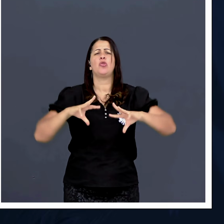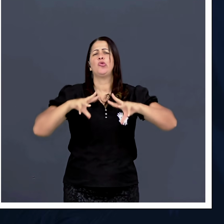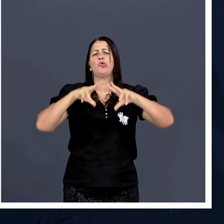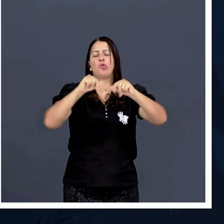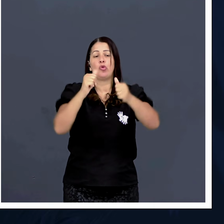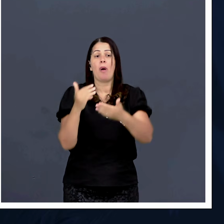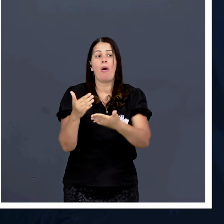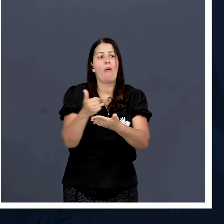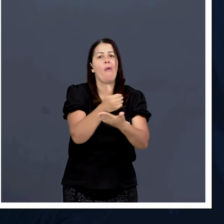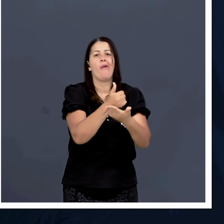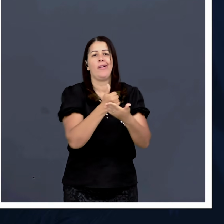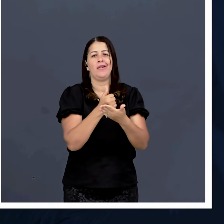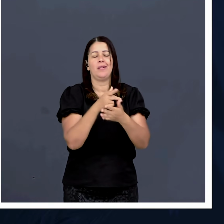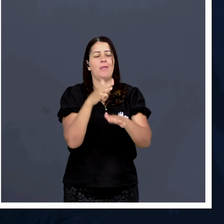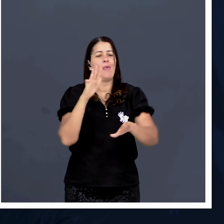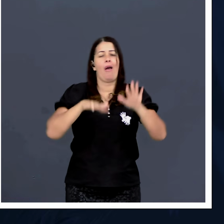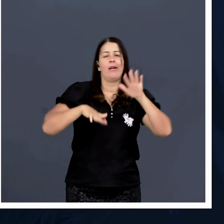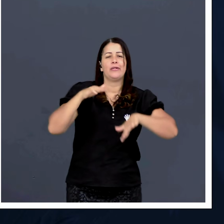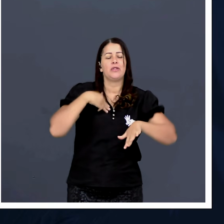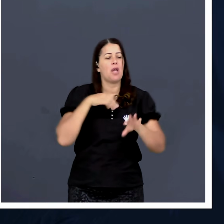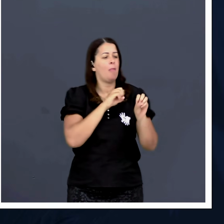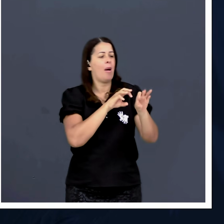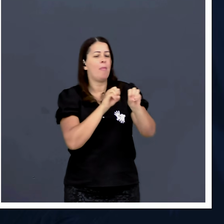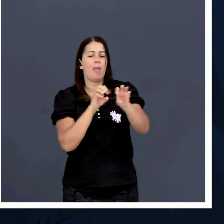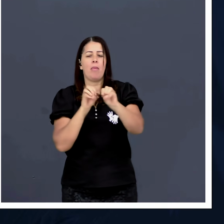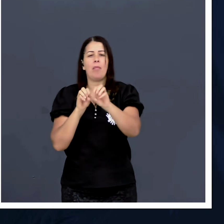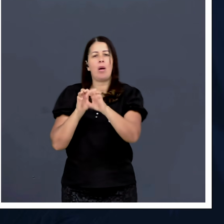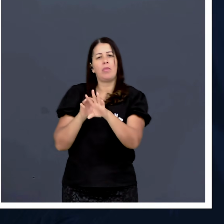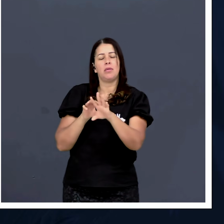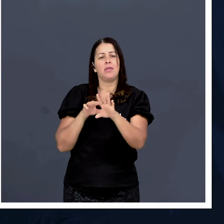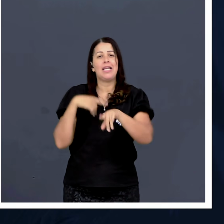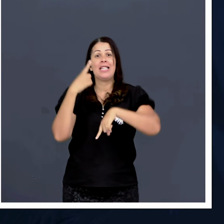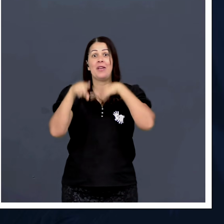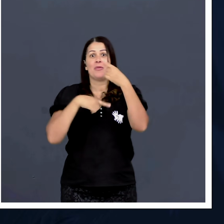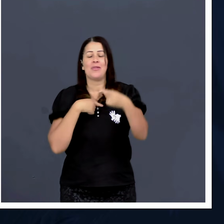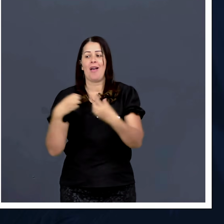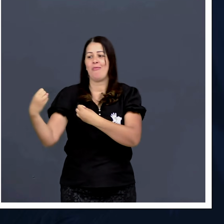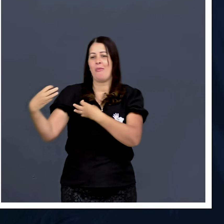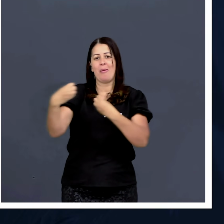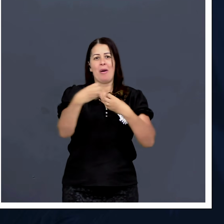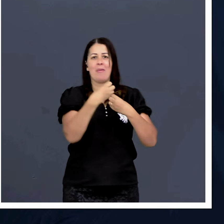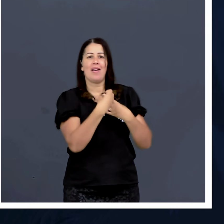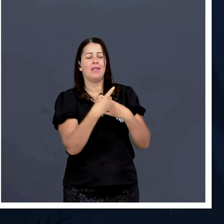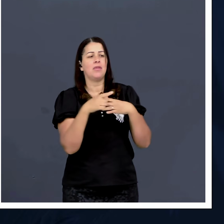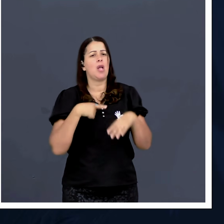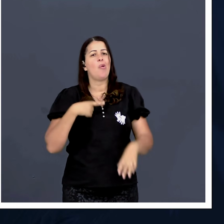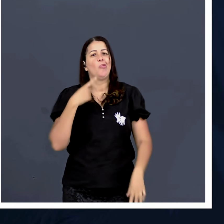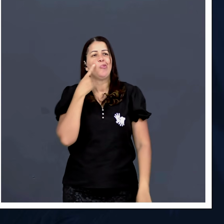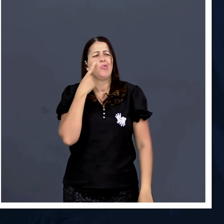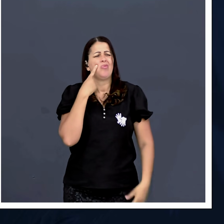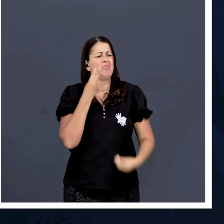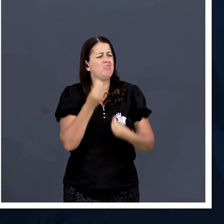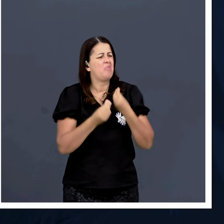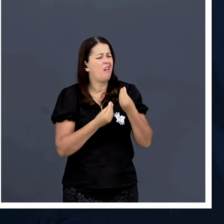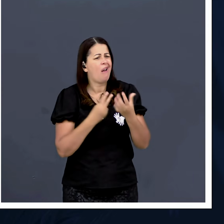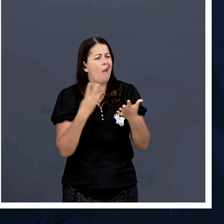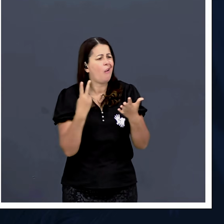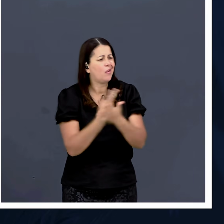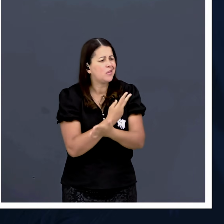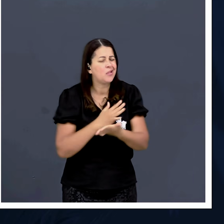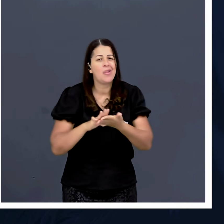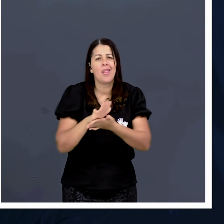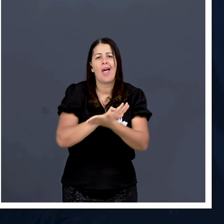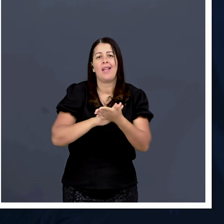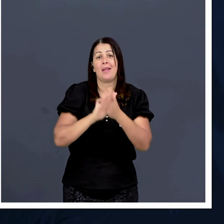colher. De repente você está semeando, de repente você está cultivando, e você não está vendo dar frutos. Mas